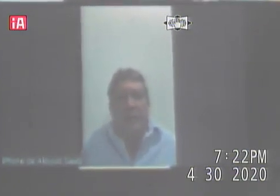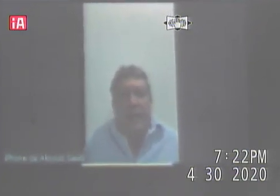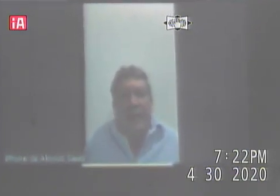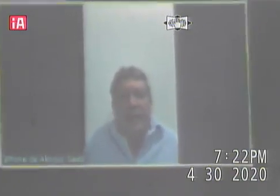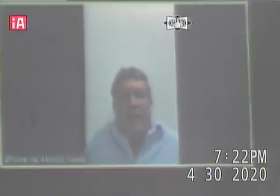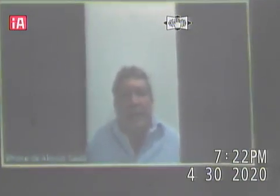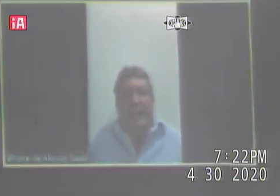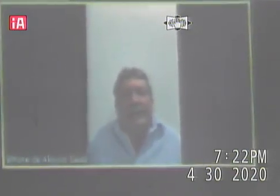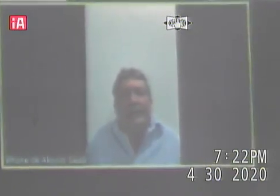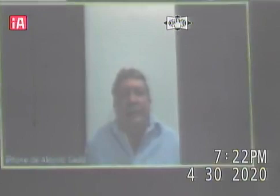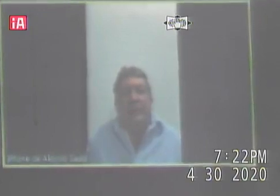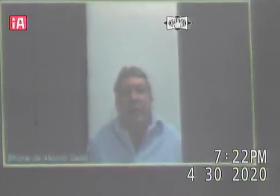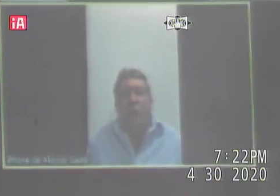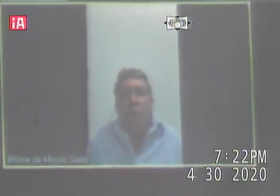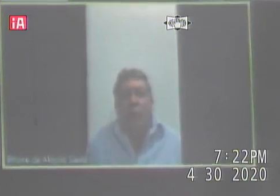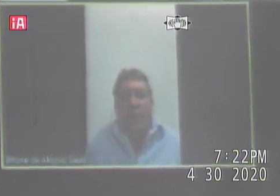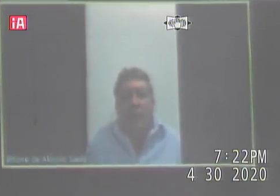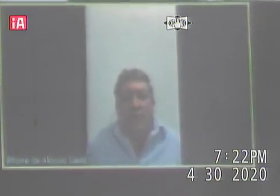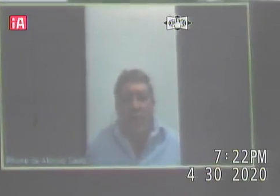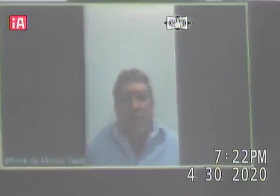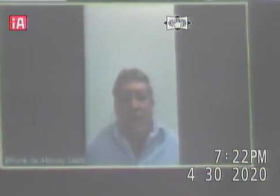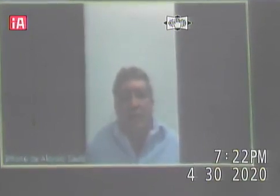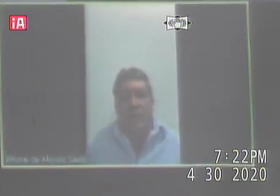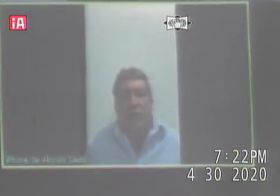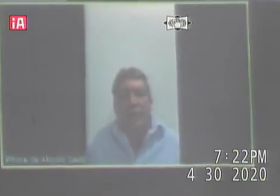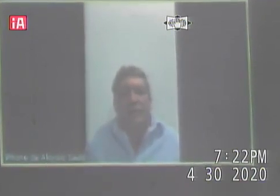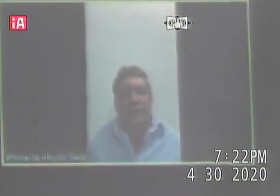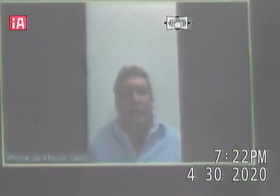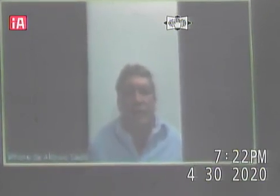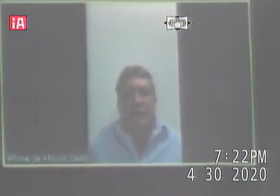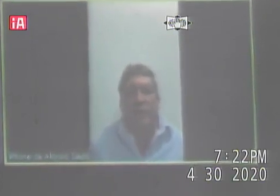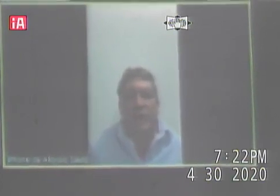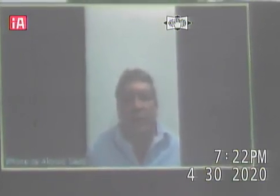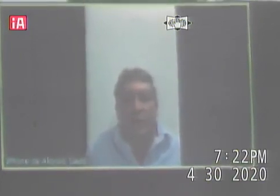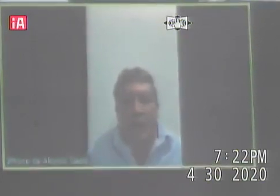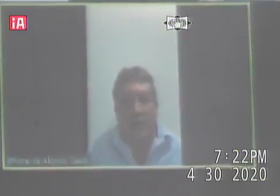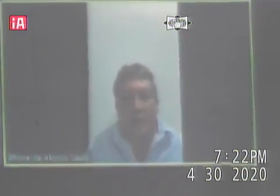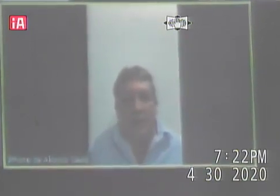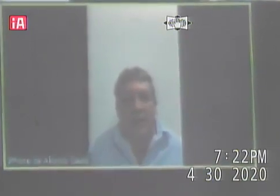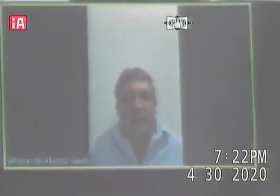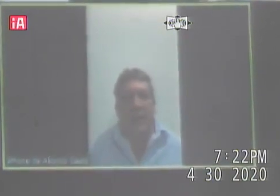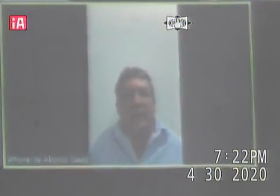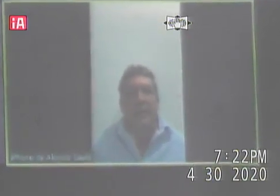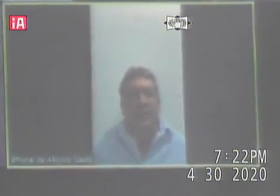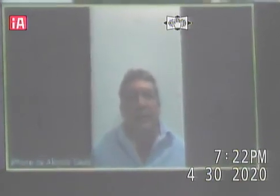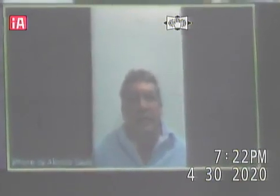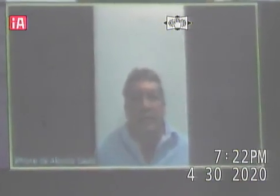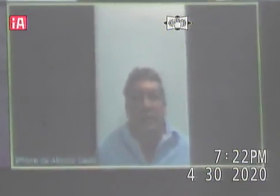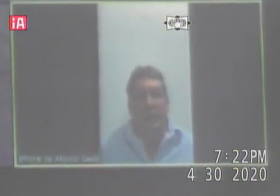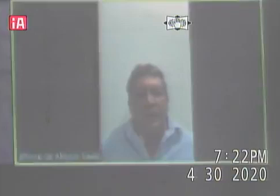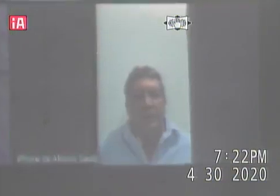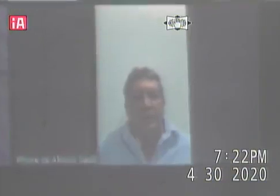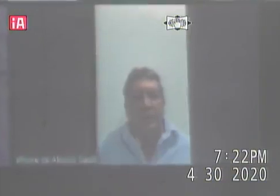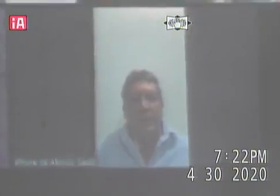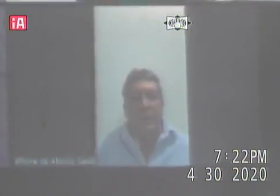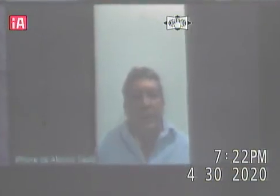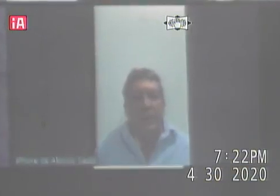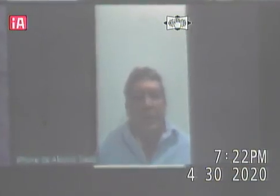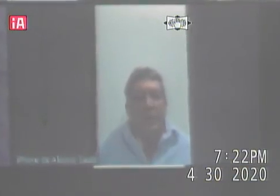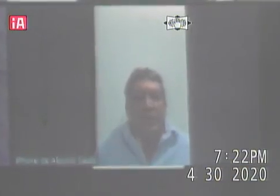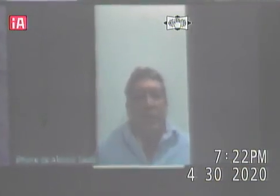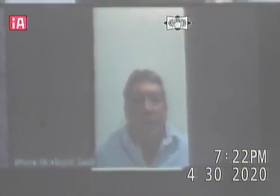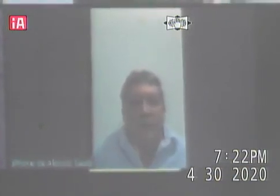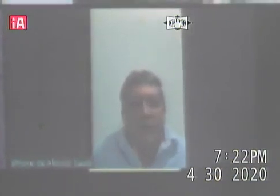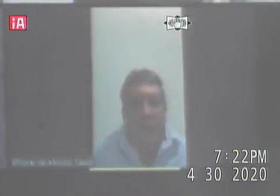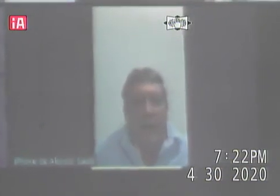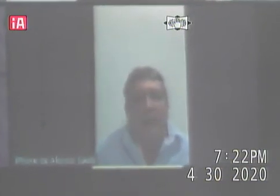gente não tem como deixar de conversar, eu sendo vereador, ela sendo secretária e ele sendo prefeito. Então,